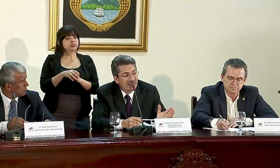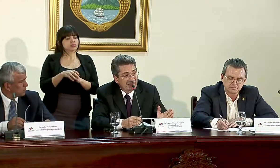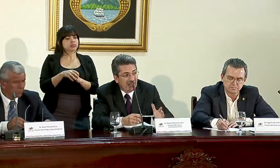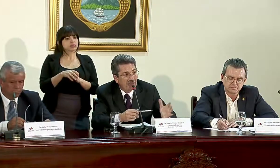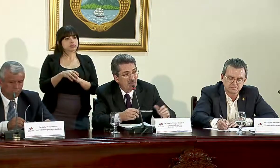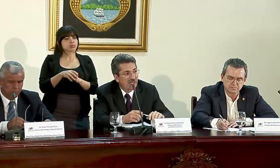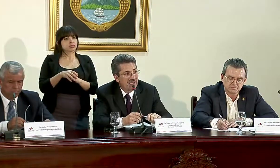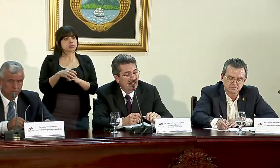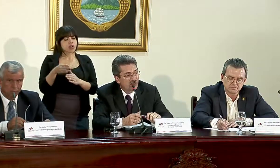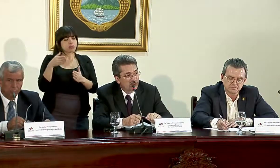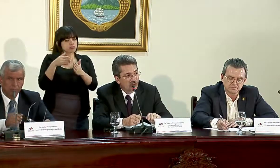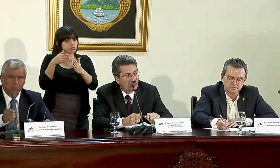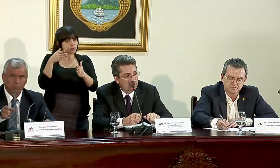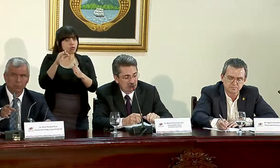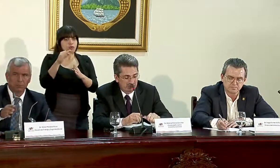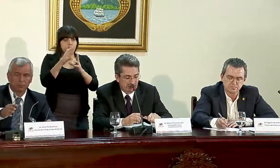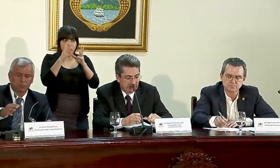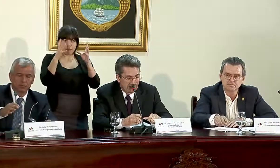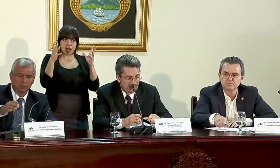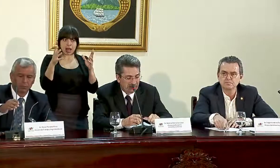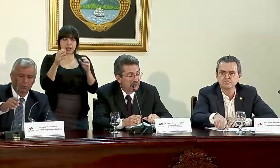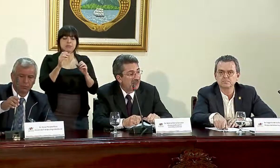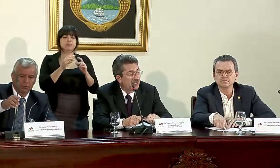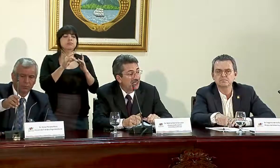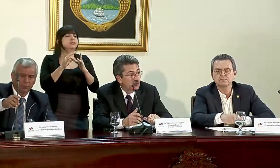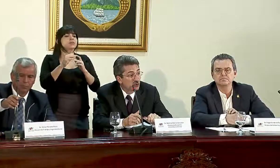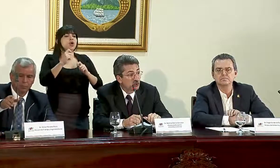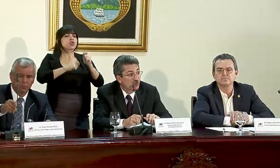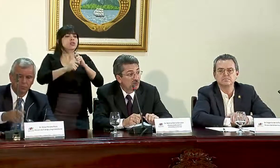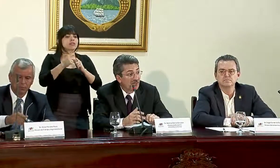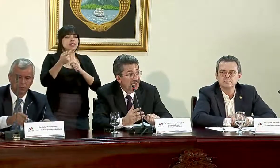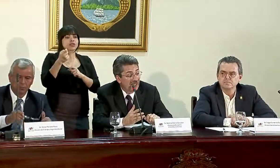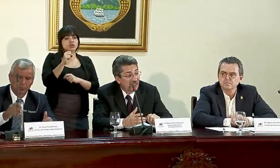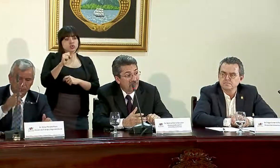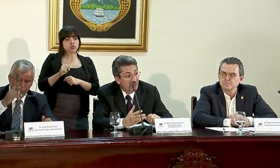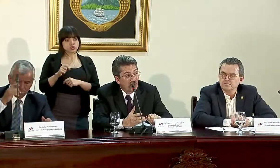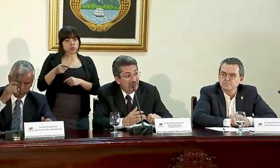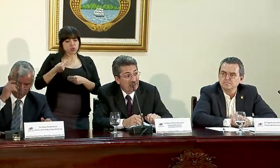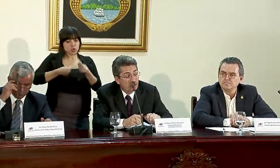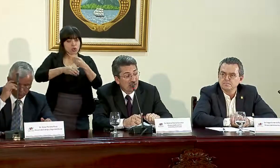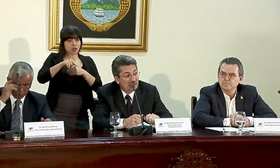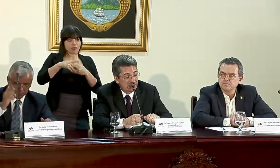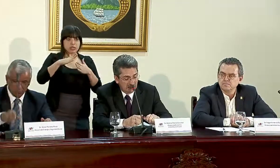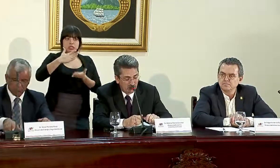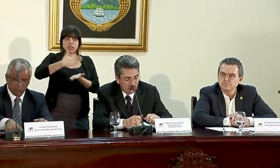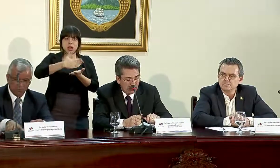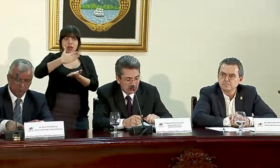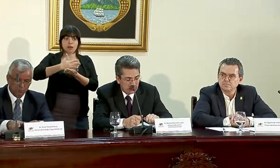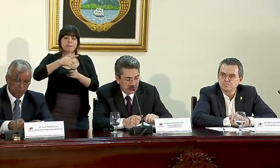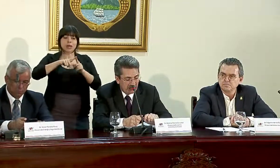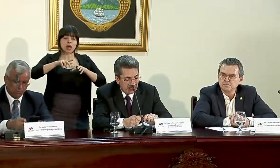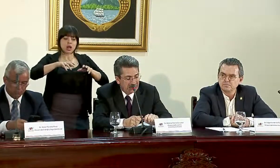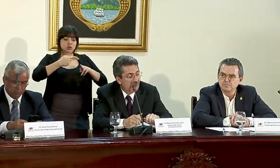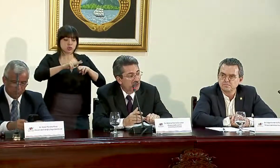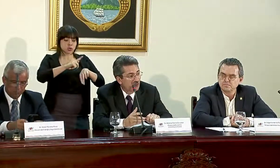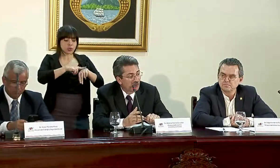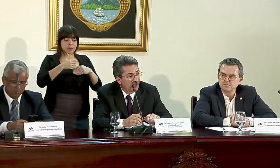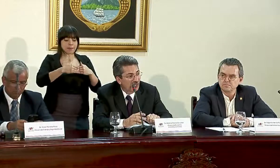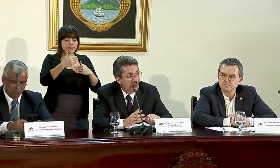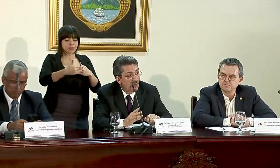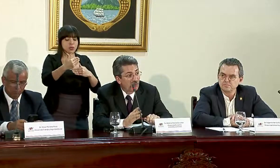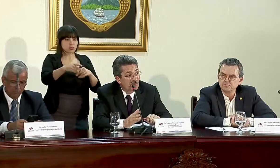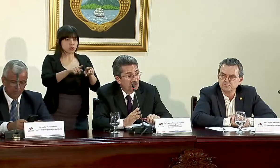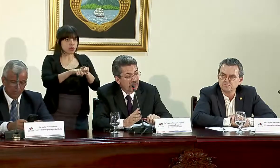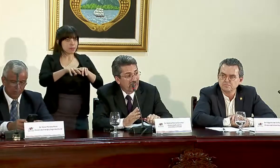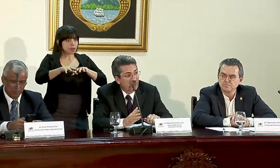de manera amplia el contrabando, principalmente el que venía del sur. Pero hay acciones en el corto plazo que también estamos llevando